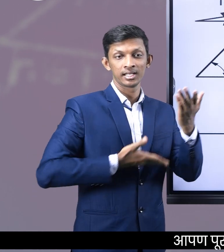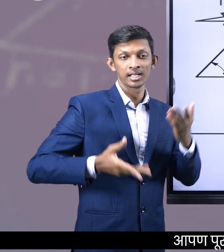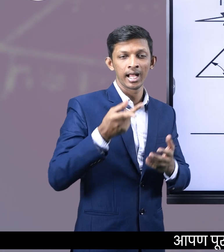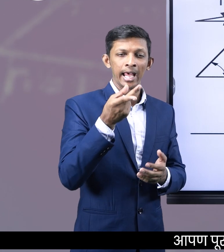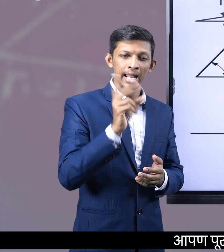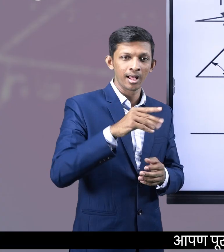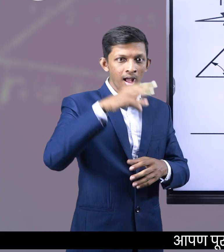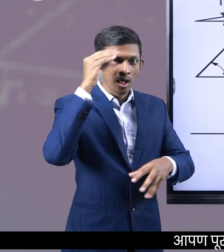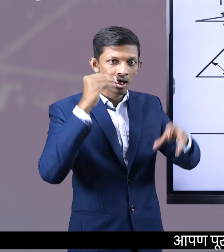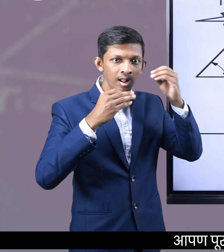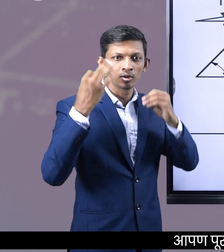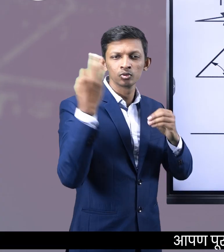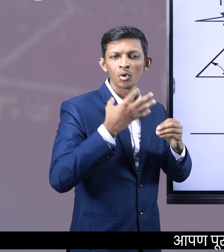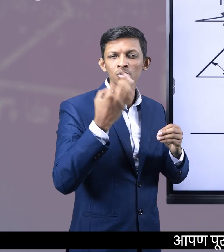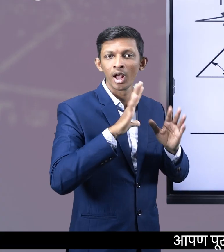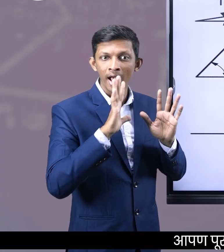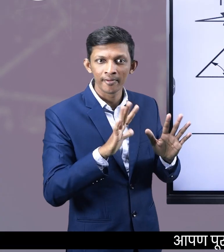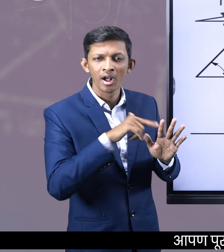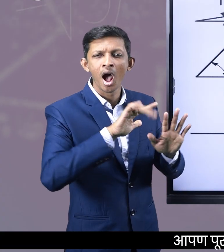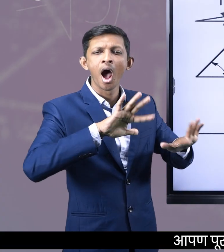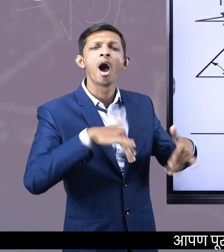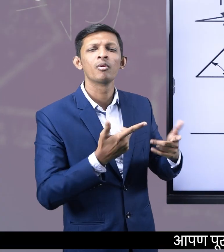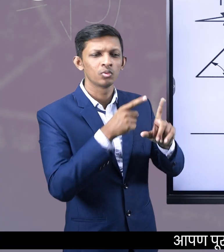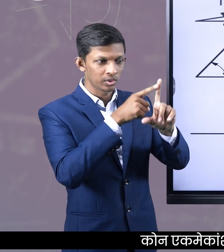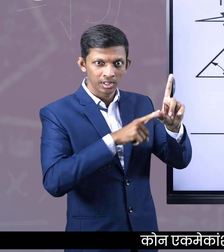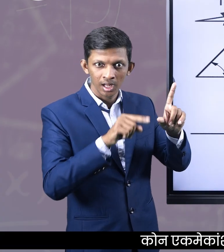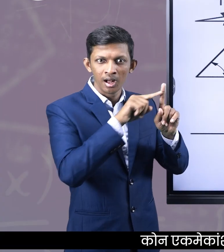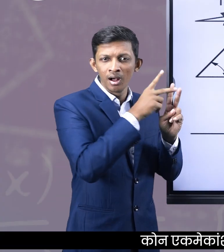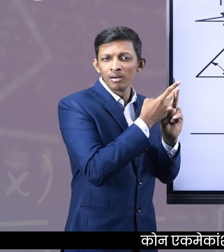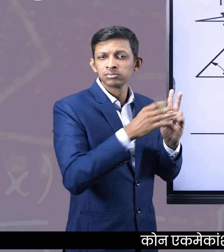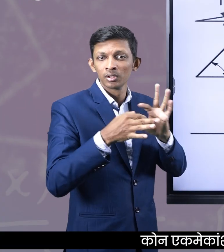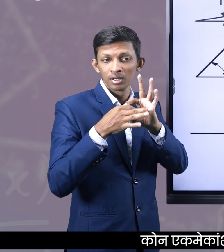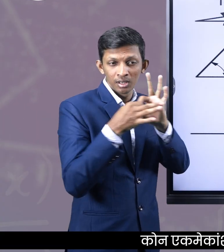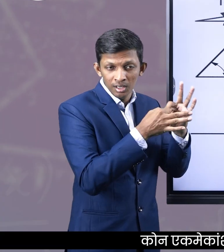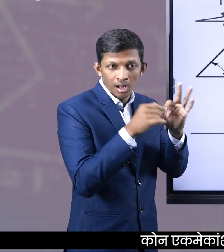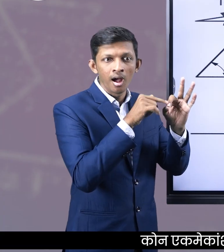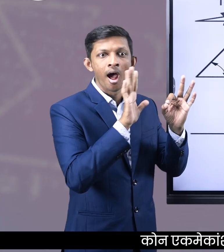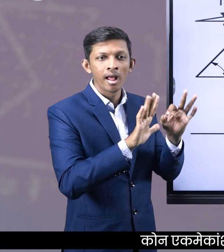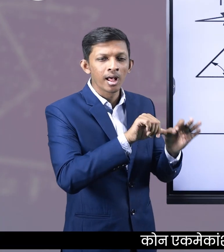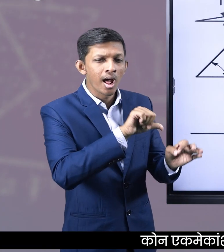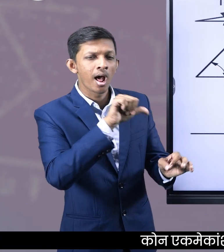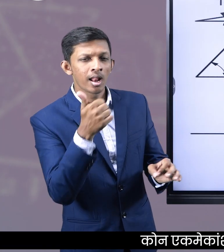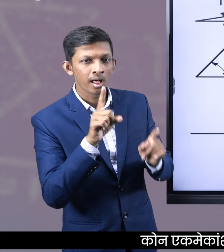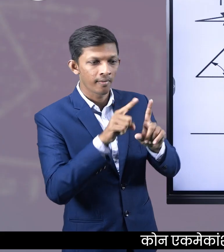आपण पूरक आणि पूरक कोन यासारखे कोन एकमेकांशी कसे संबंधित आहे हे देखील